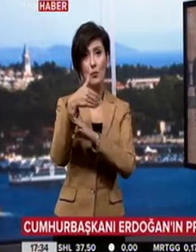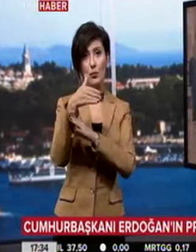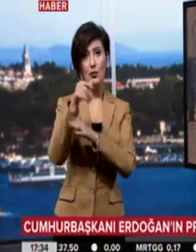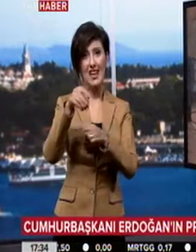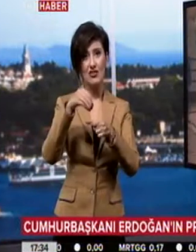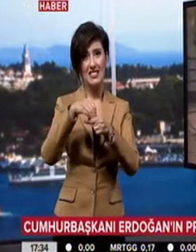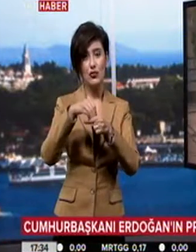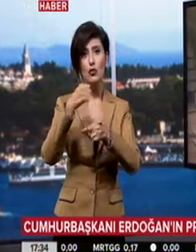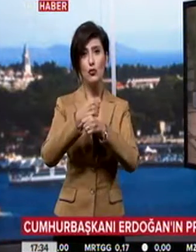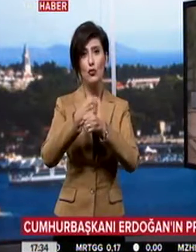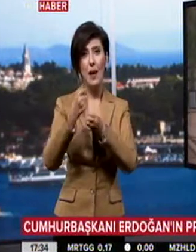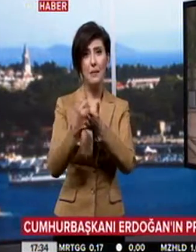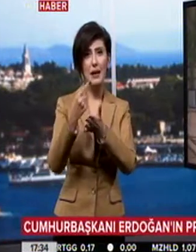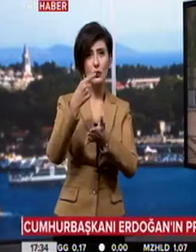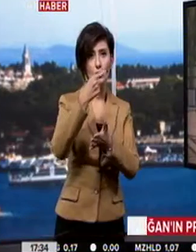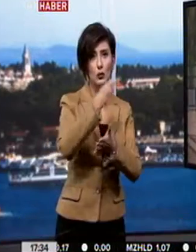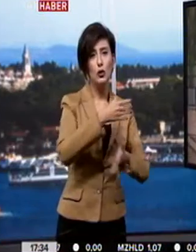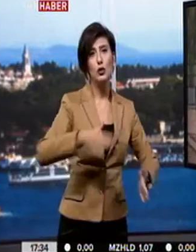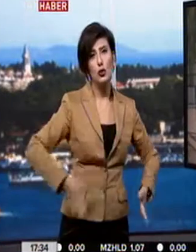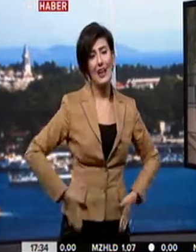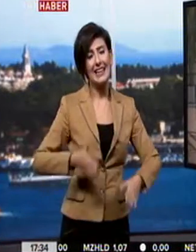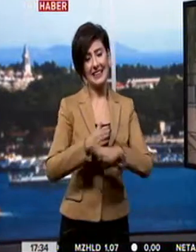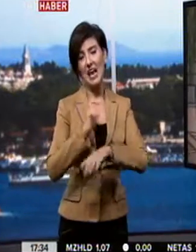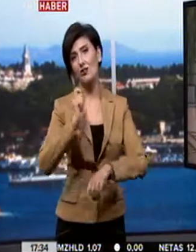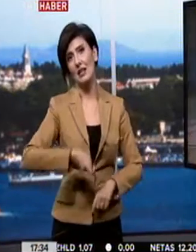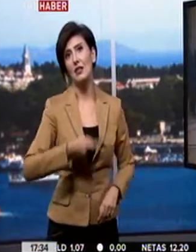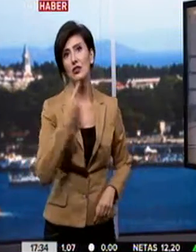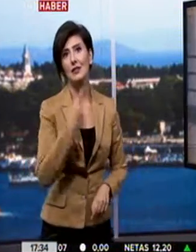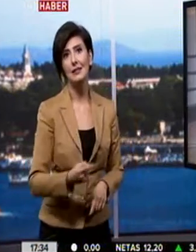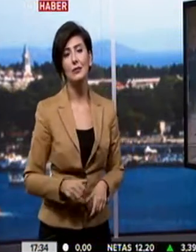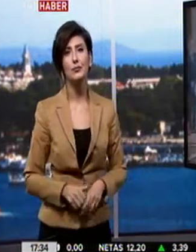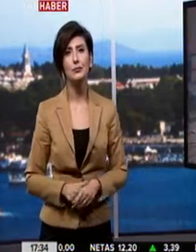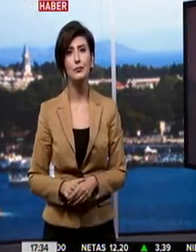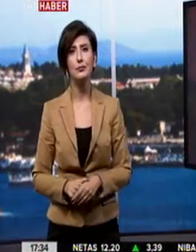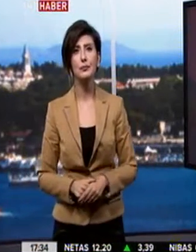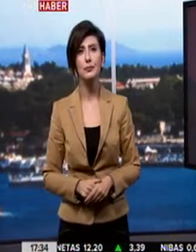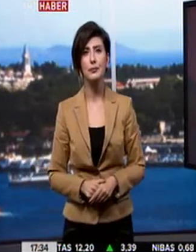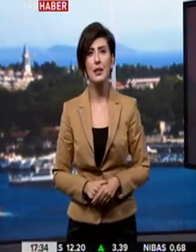için güven mektubu takdim töreni gerçekleştirildi.